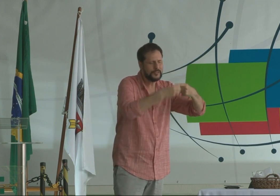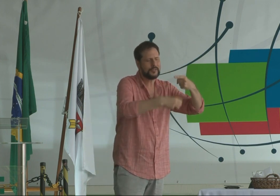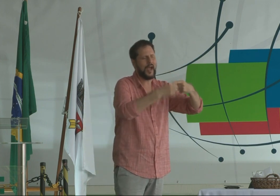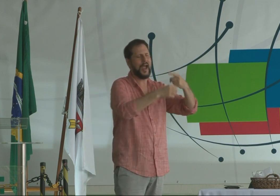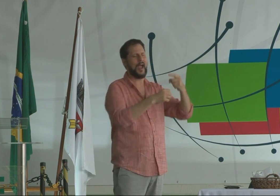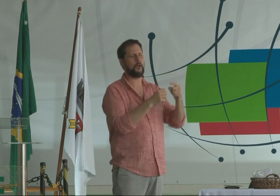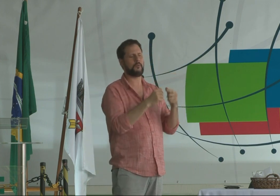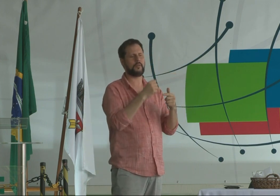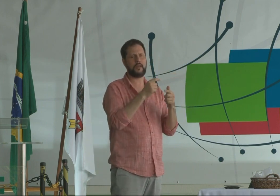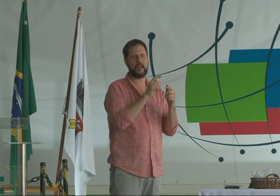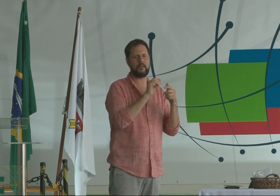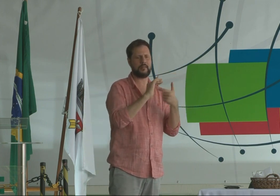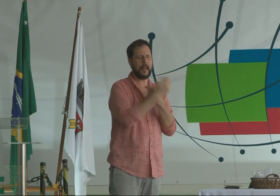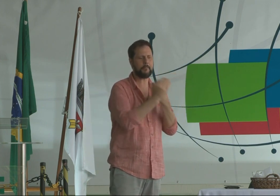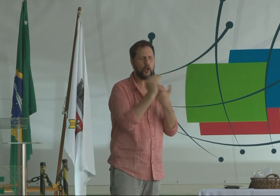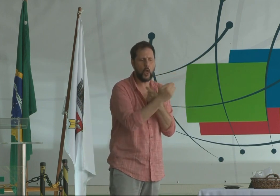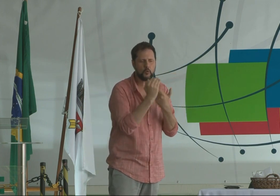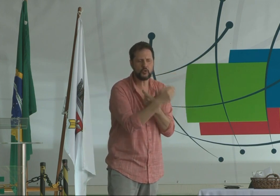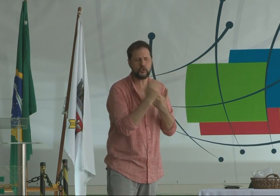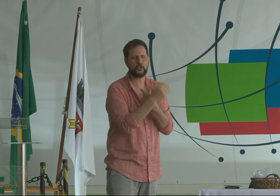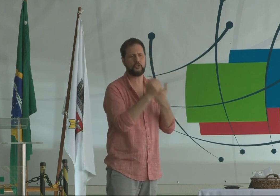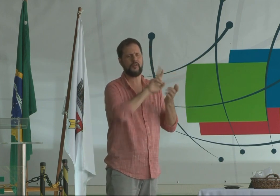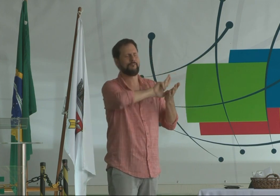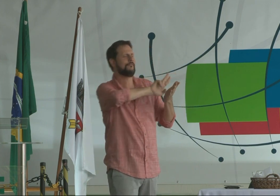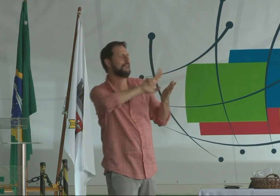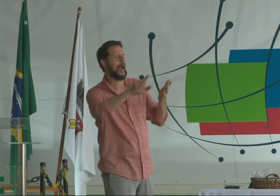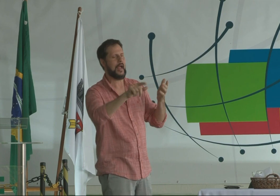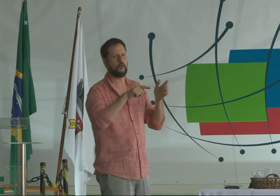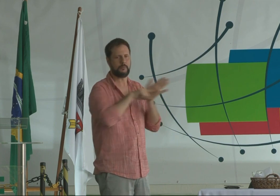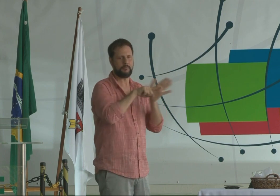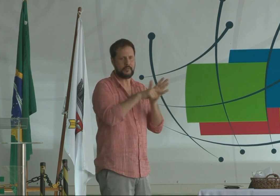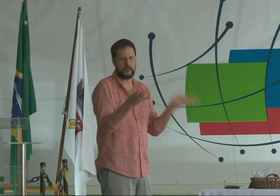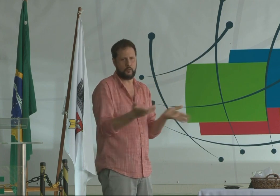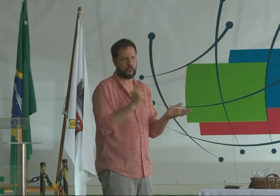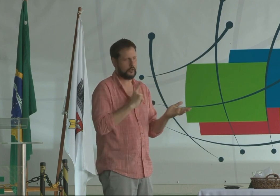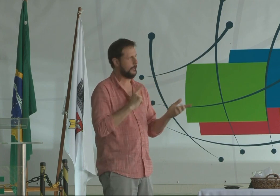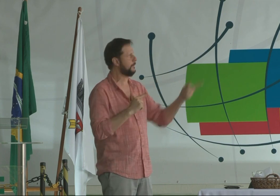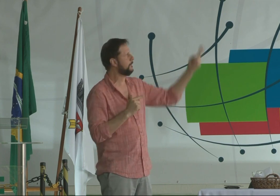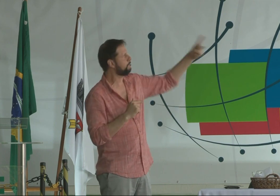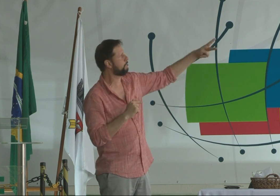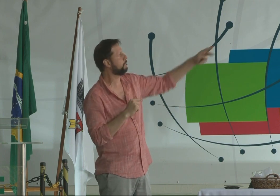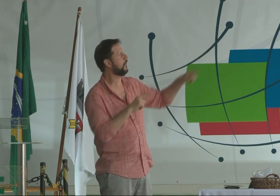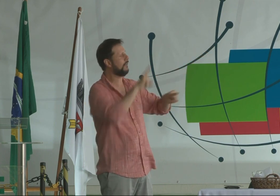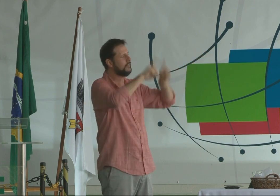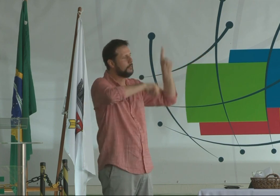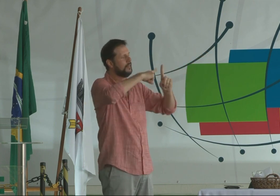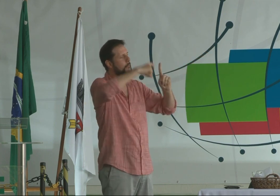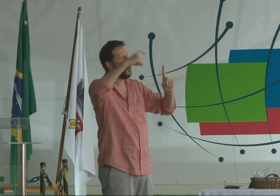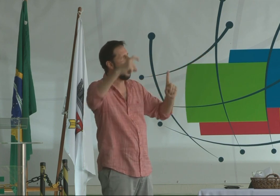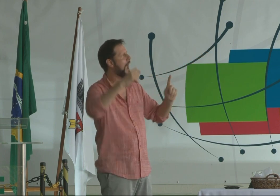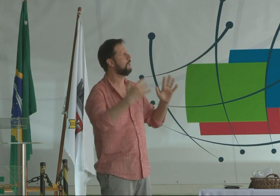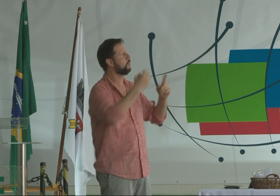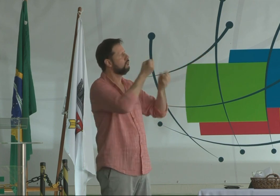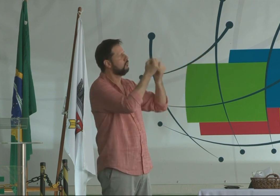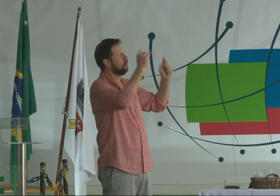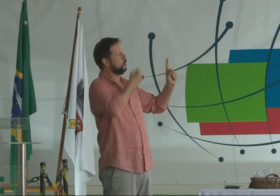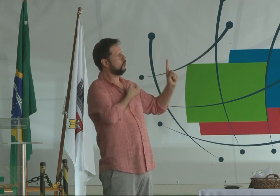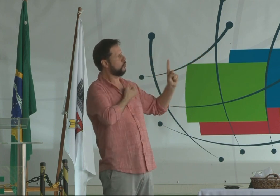sinais, na parte de recital, na parte de terminologia, enfim, diversas outras questões que envolvem essa pesquisa em língua de sinais em relação às